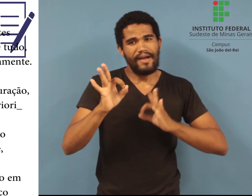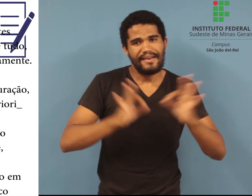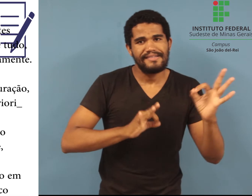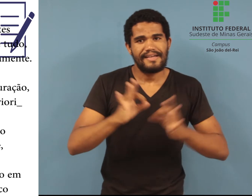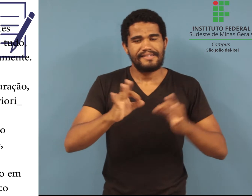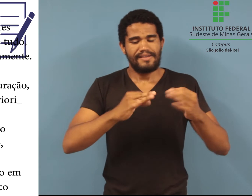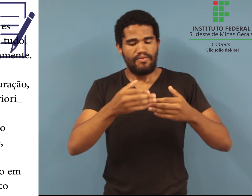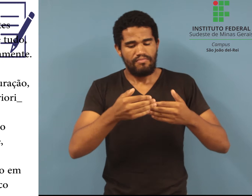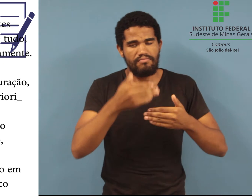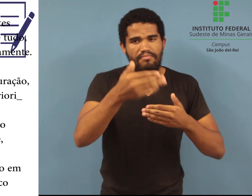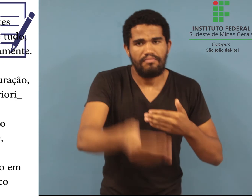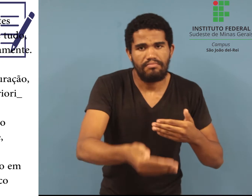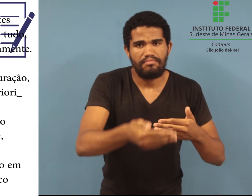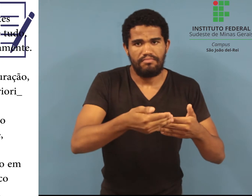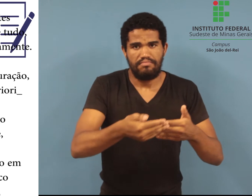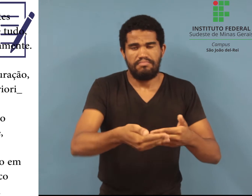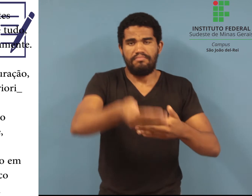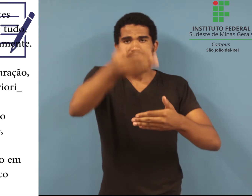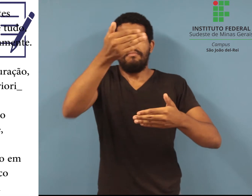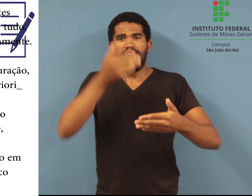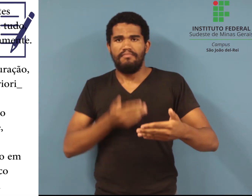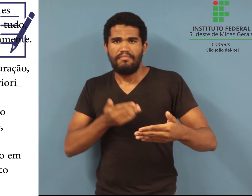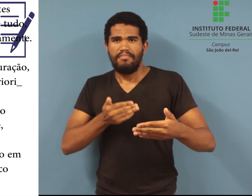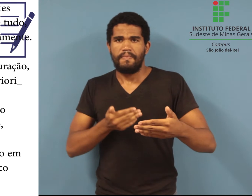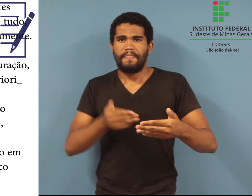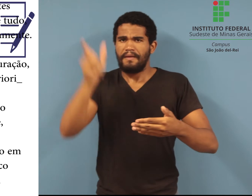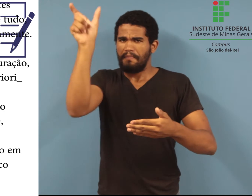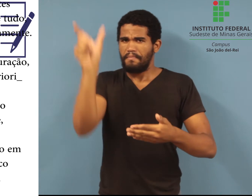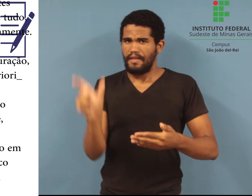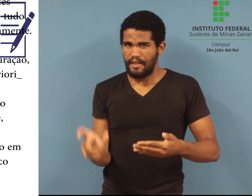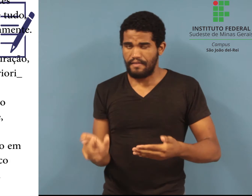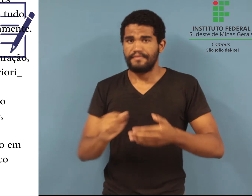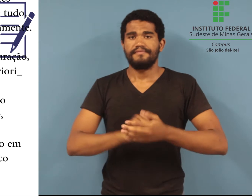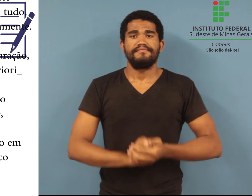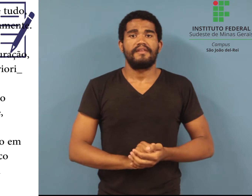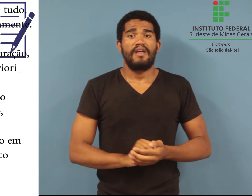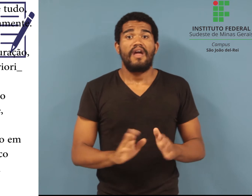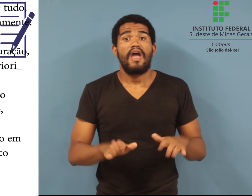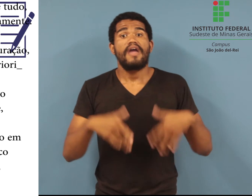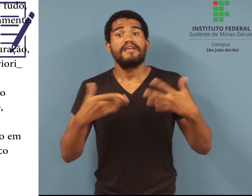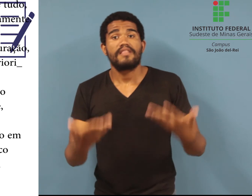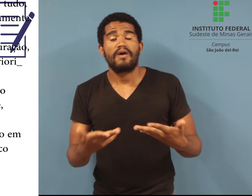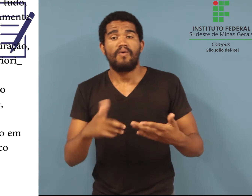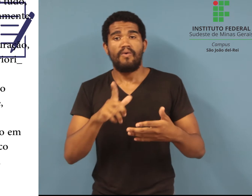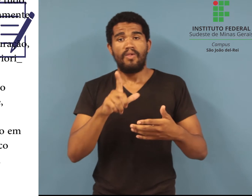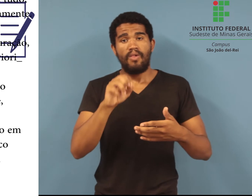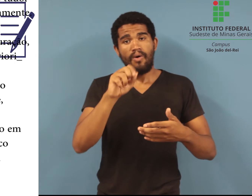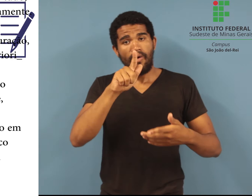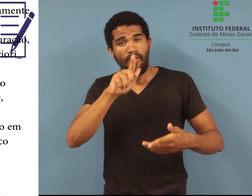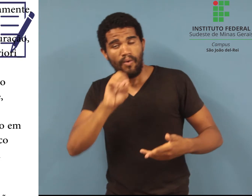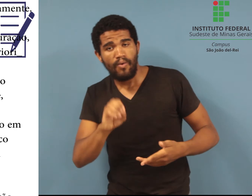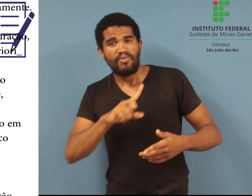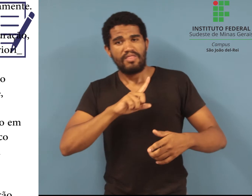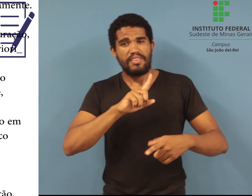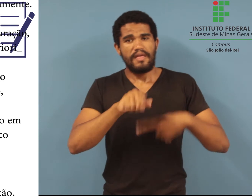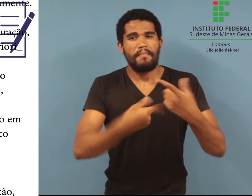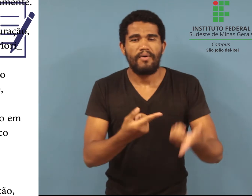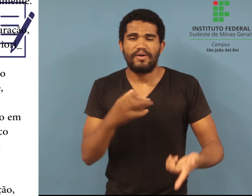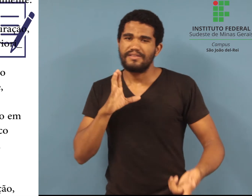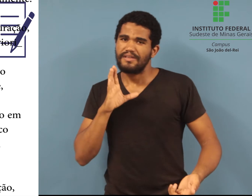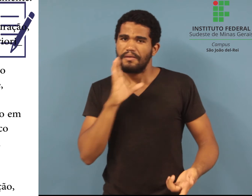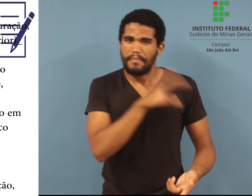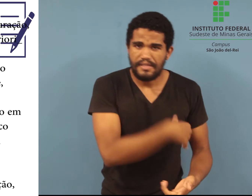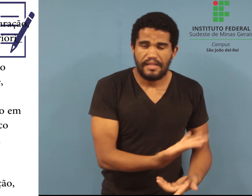sucessão, anterioridade, posterioridade. Então, enfim, logo, logo depois,